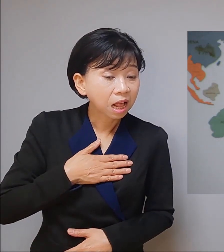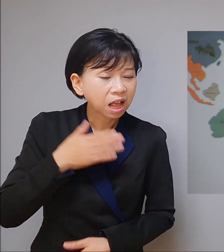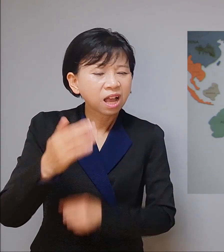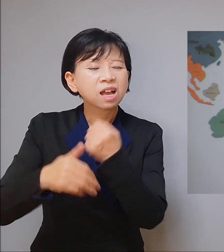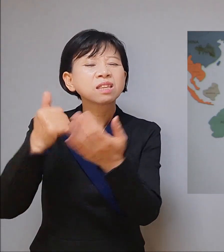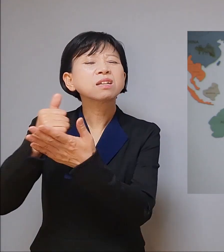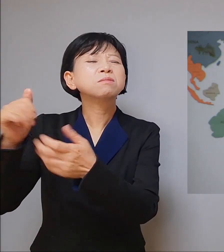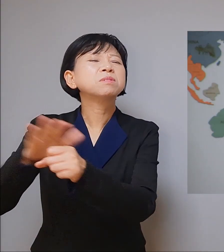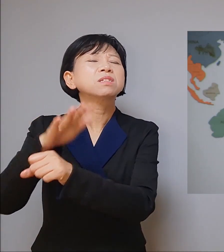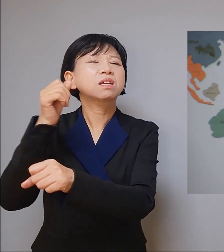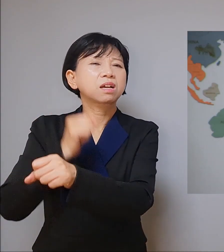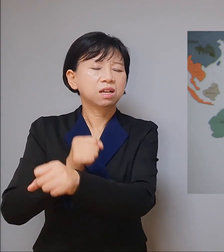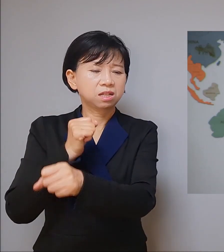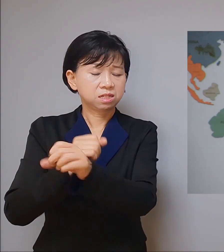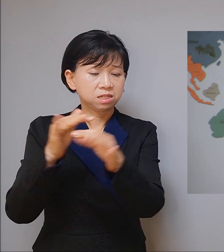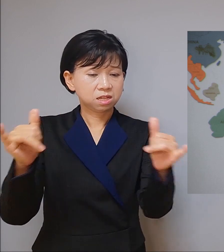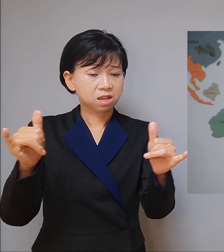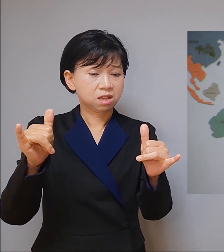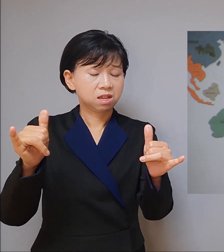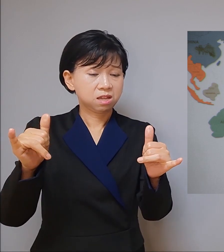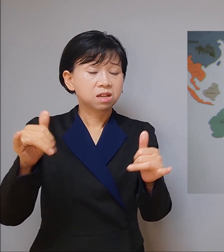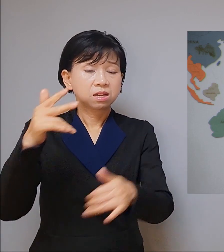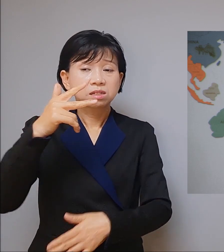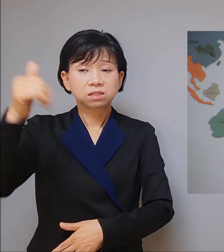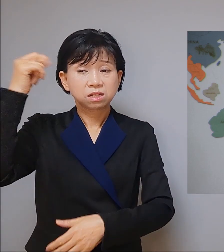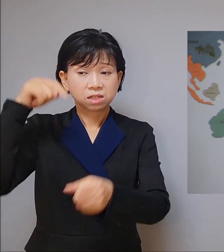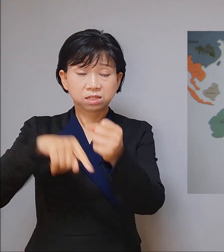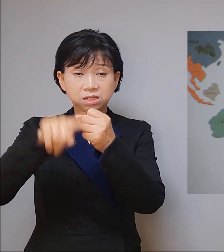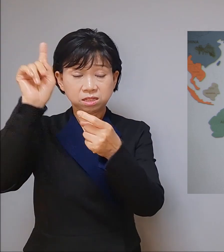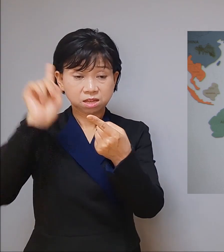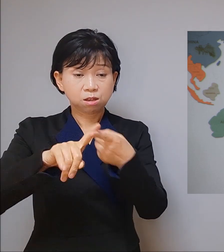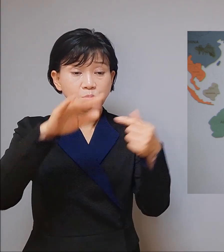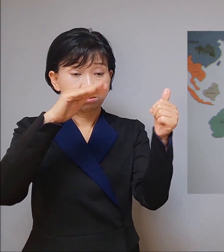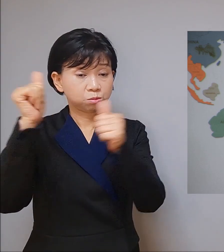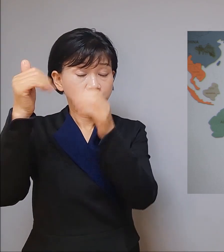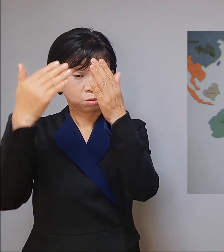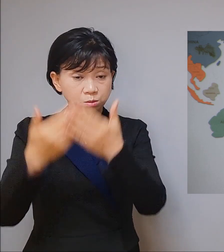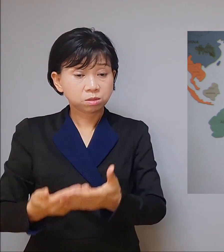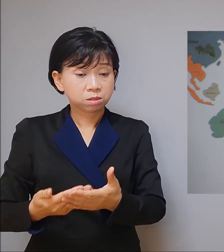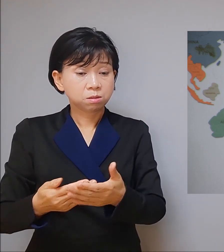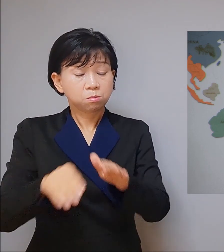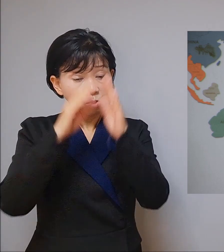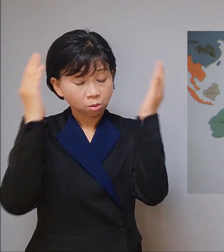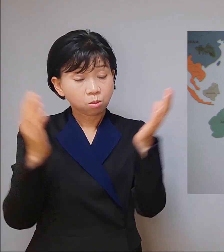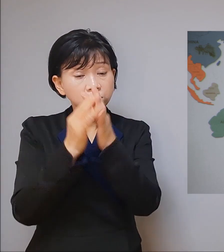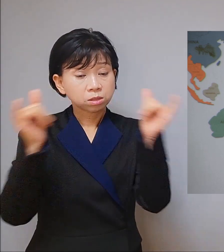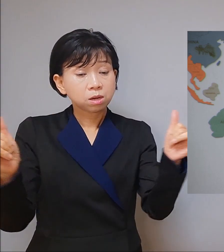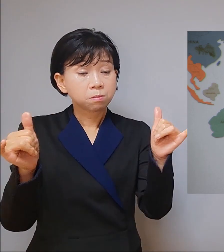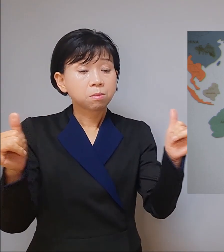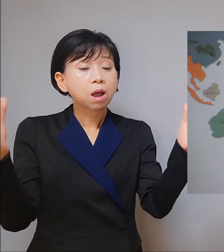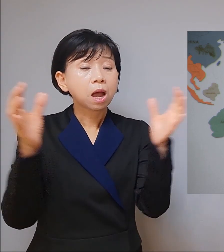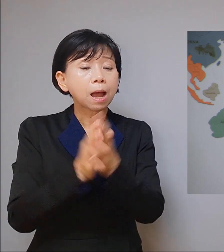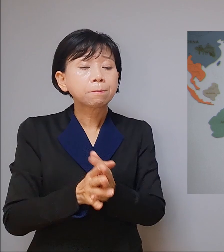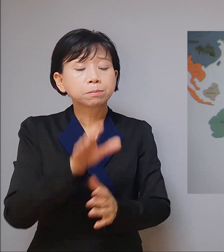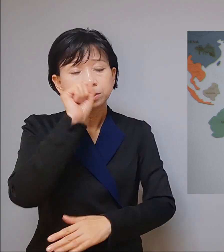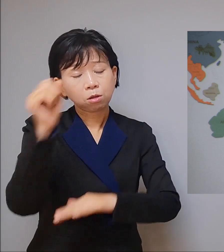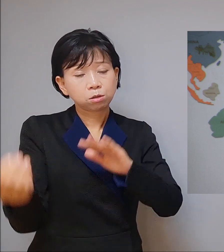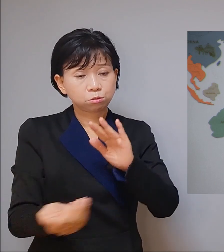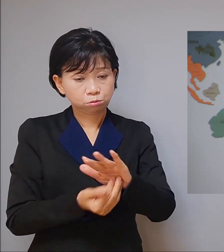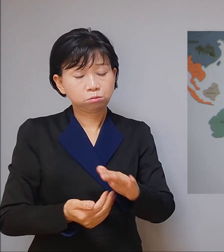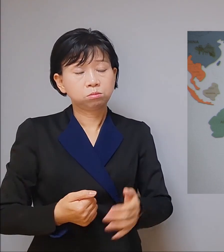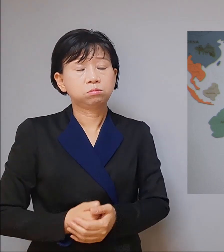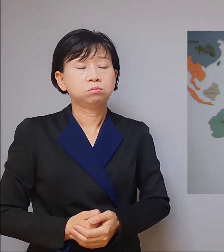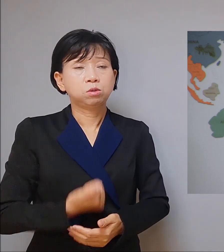하나님을 사랑하는 자, 그의 뜻대로 부르심을 입은 모든 자들에게는 합력하여 선을 이루느니라.